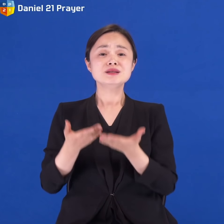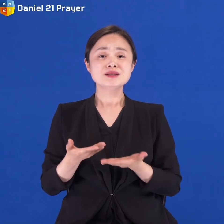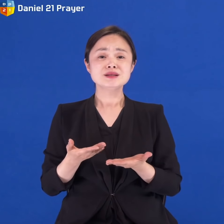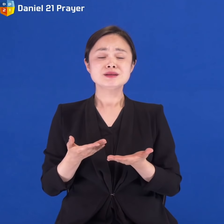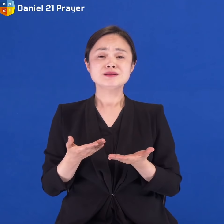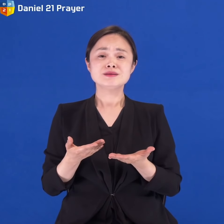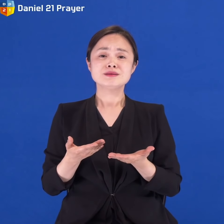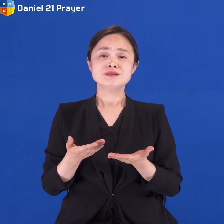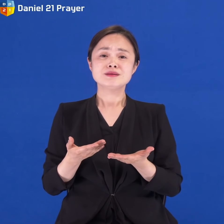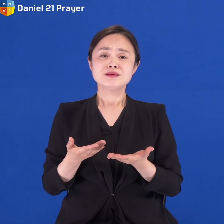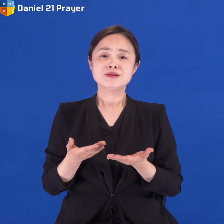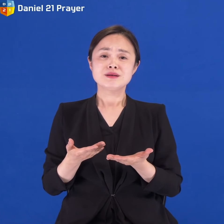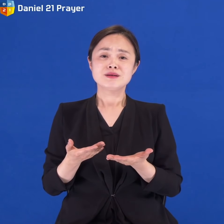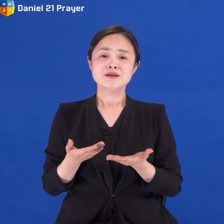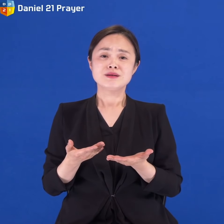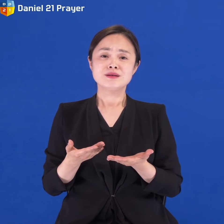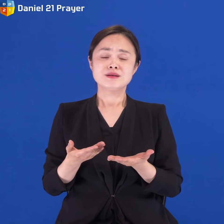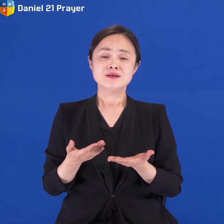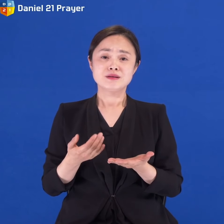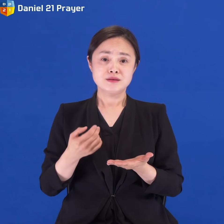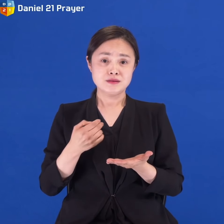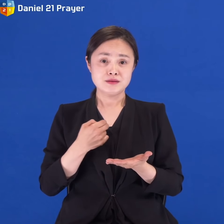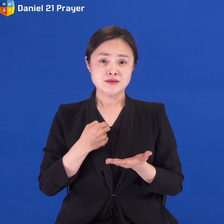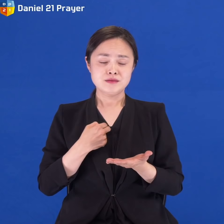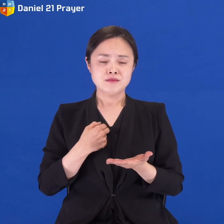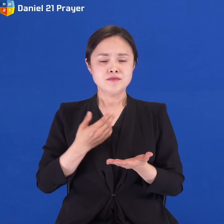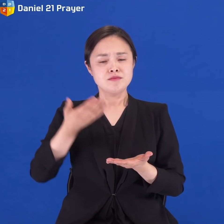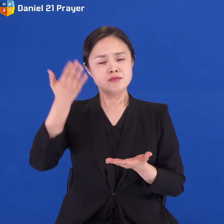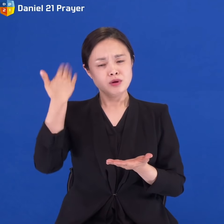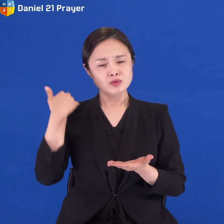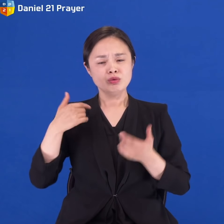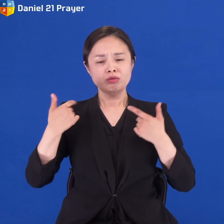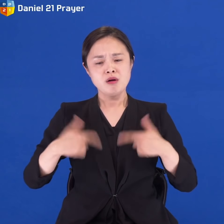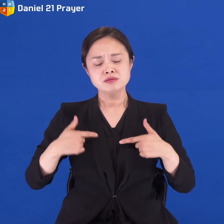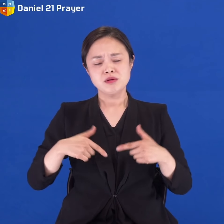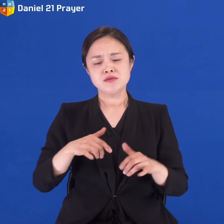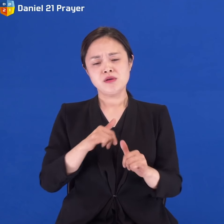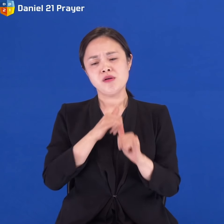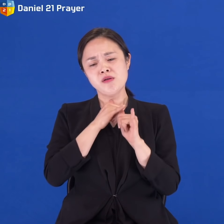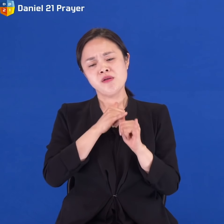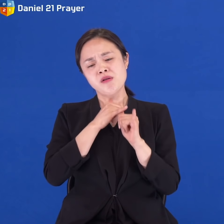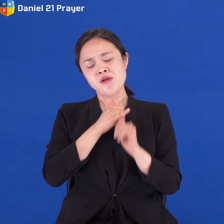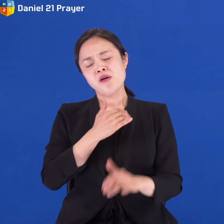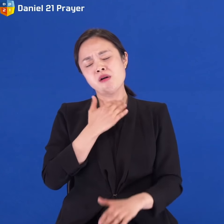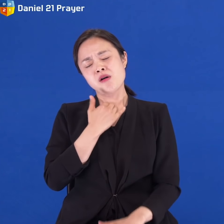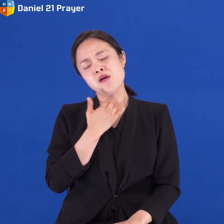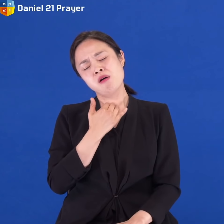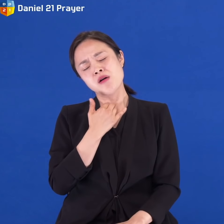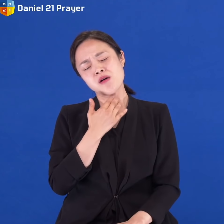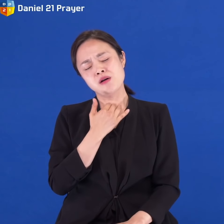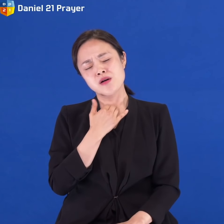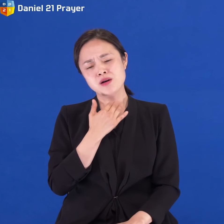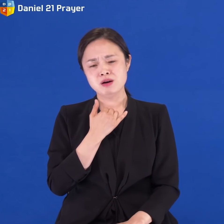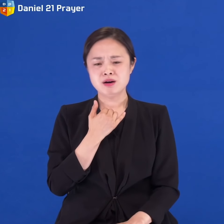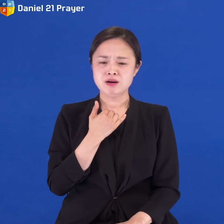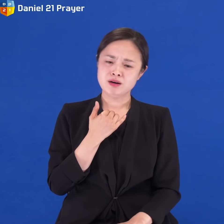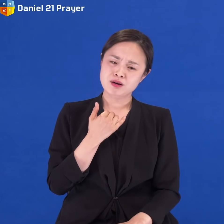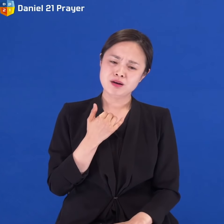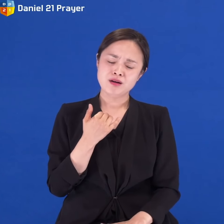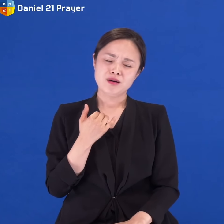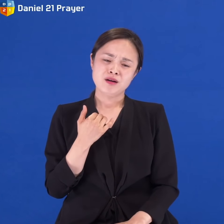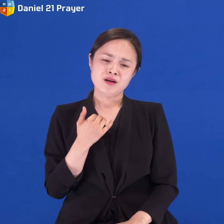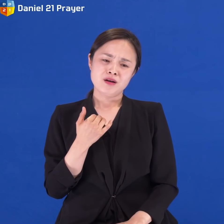저 죽을 뻔했는데 죽고 싶었는데 매일같이 안 살고 싶었는데 어떻게 하면 죽을까? 어떻게 하면